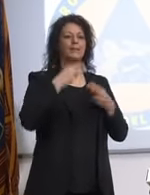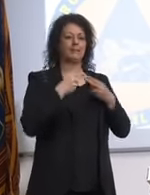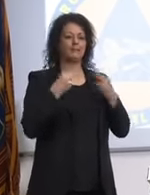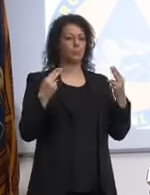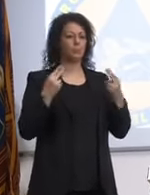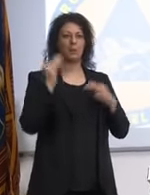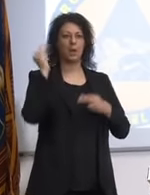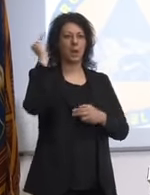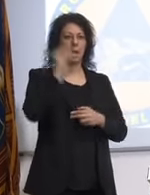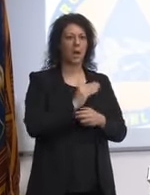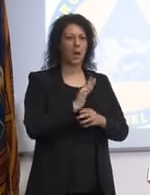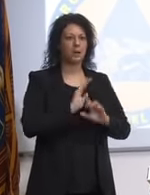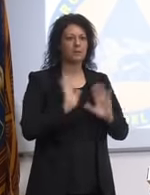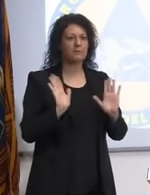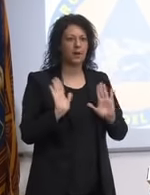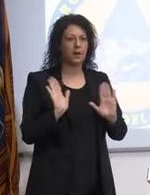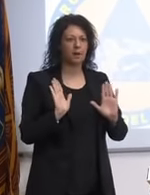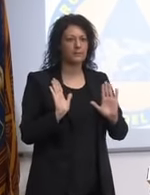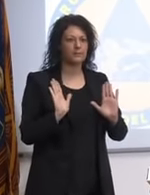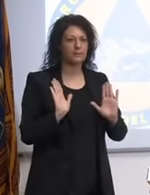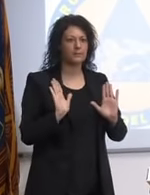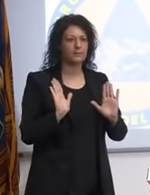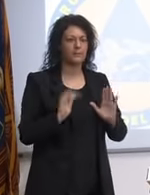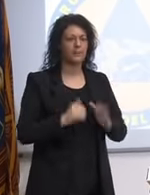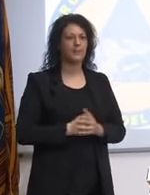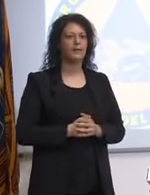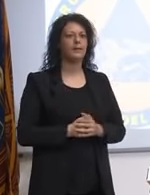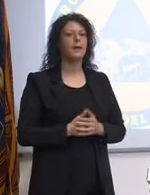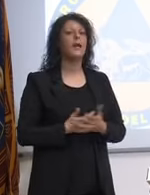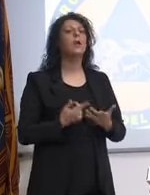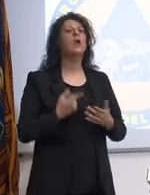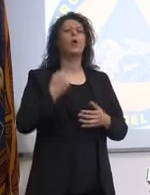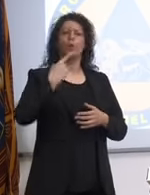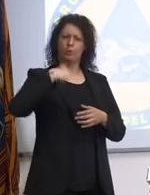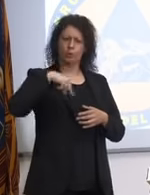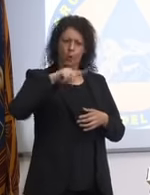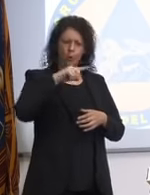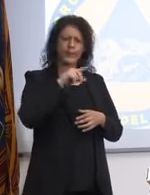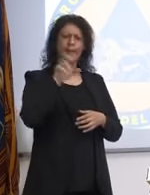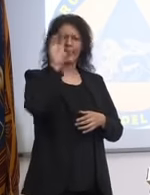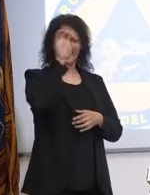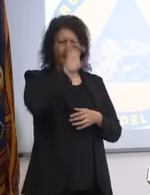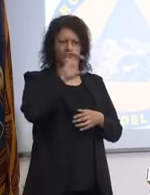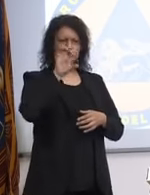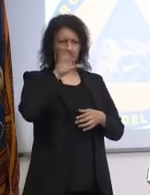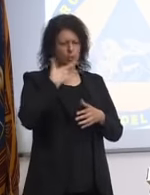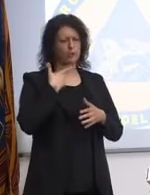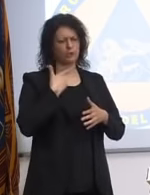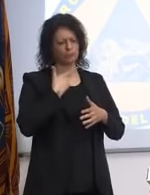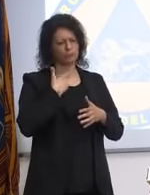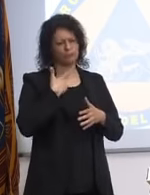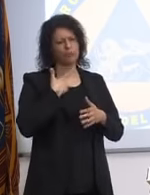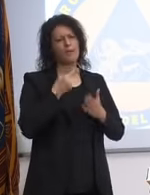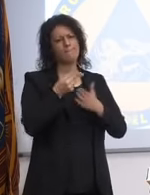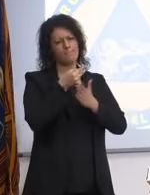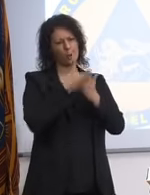Nel frattempo noi stiamo lavorando un progetto alternativo,